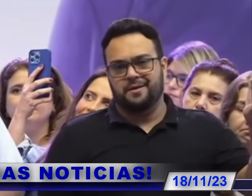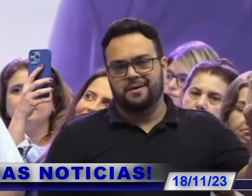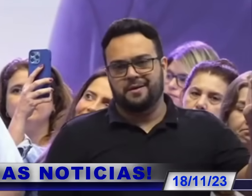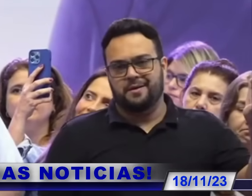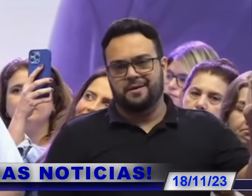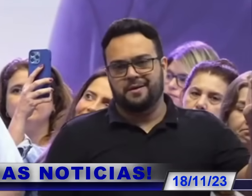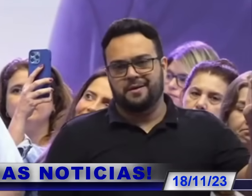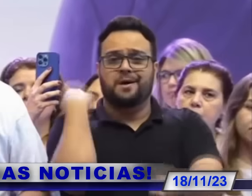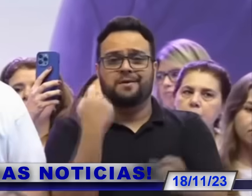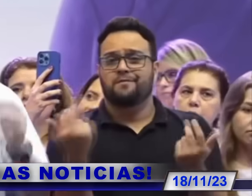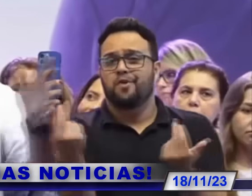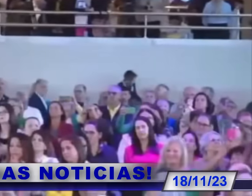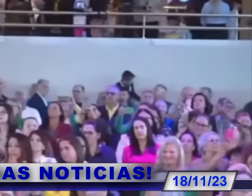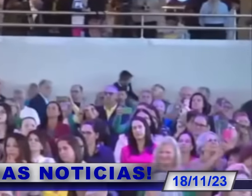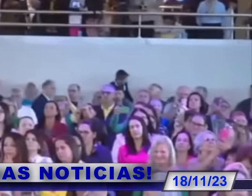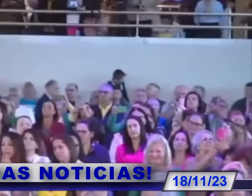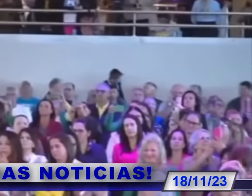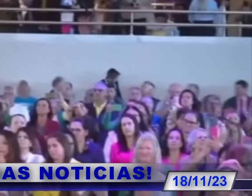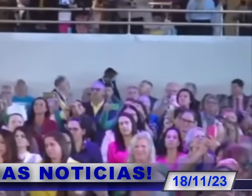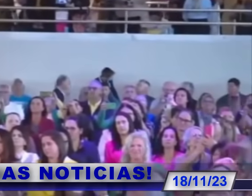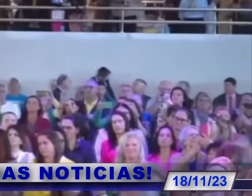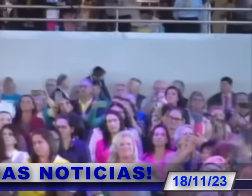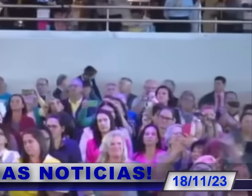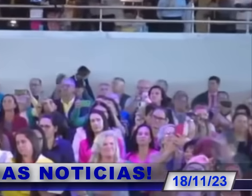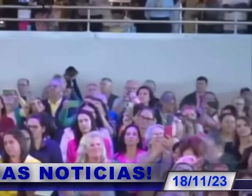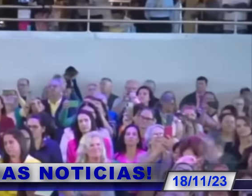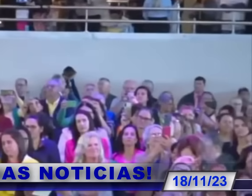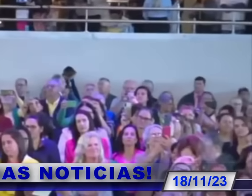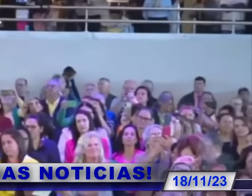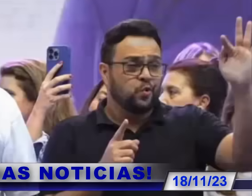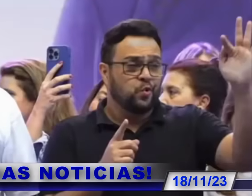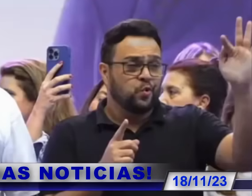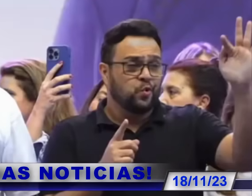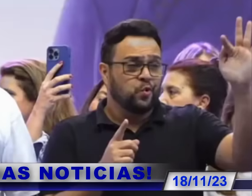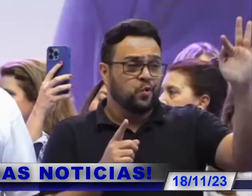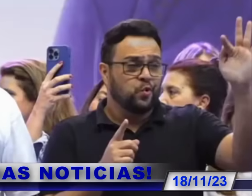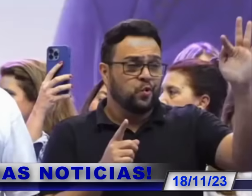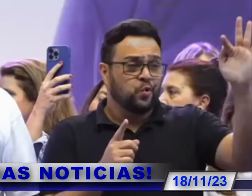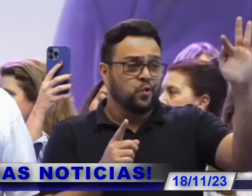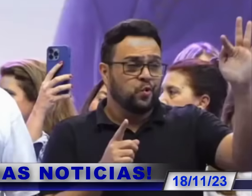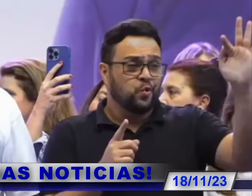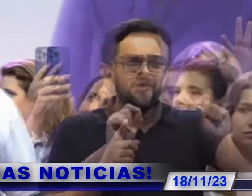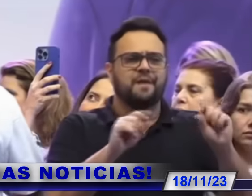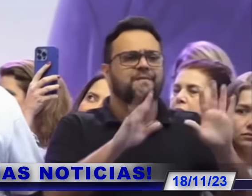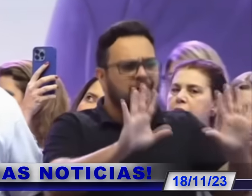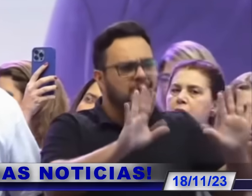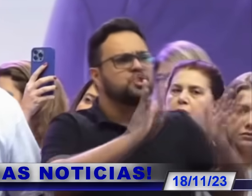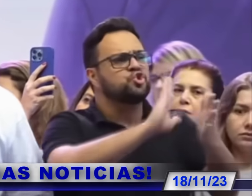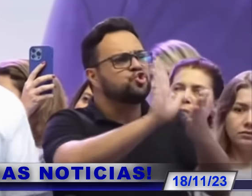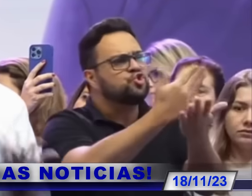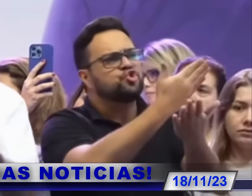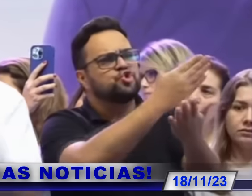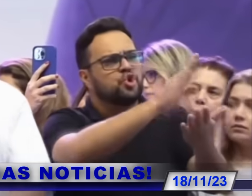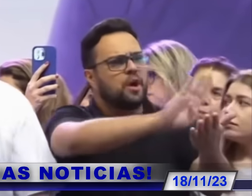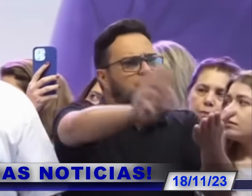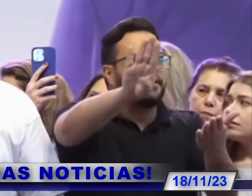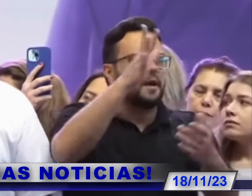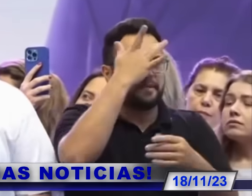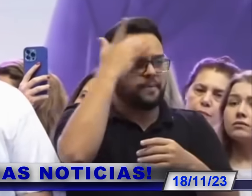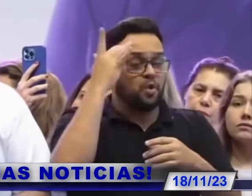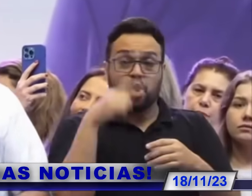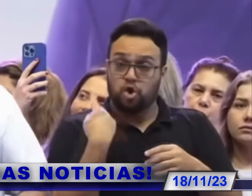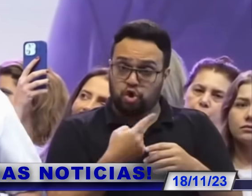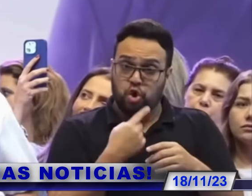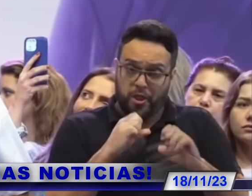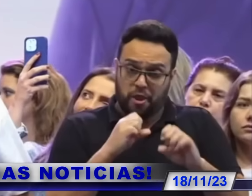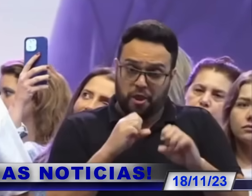também. Mas a gente, lá na frente, a gente vai expurgando essas pessoas. nós defendemos